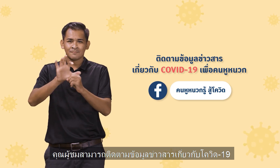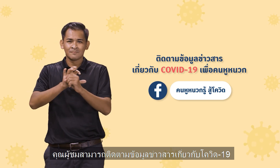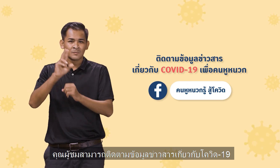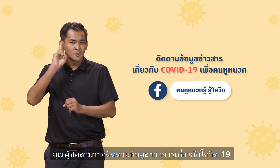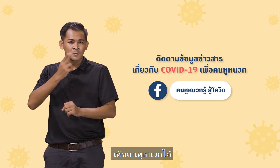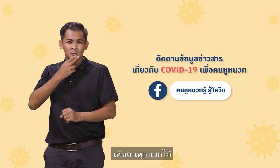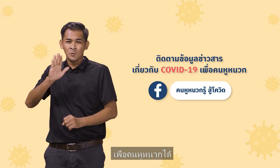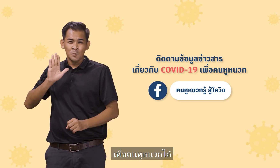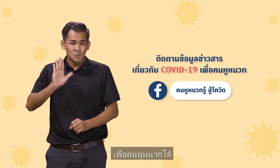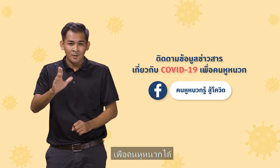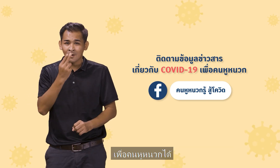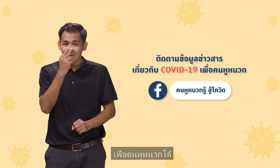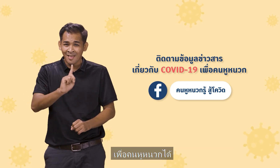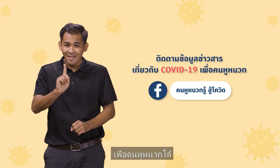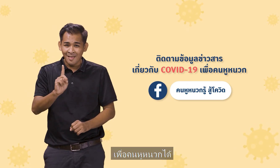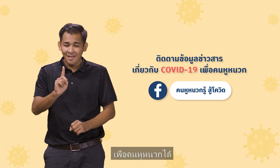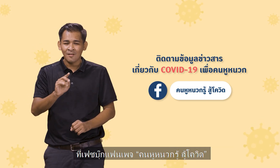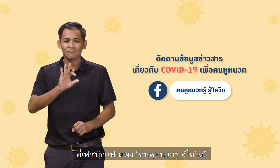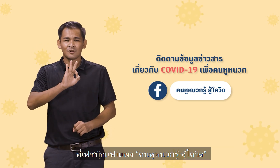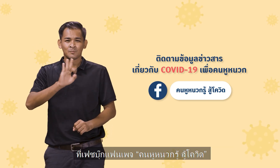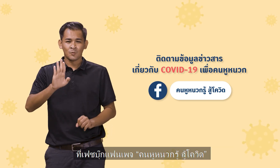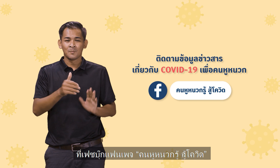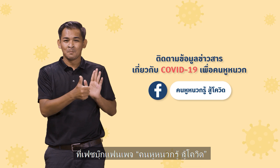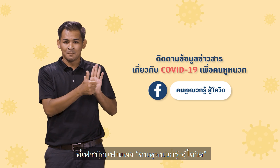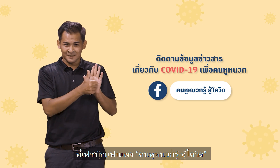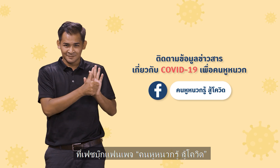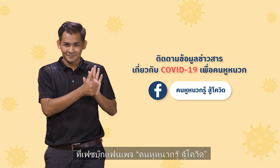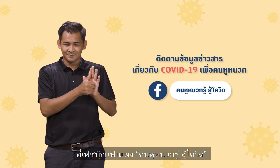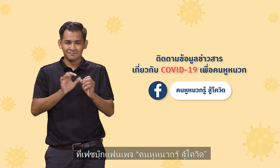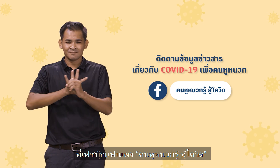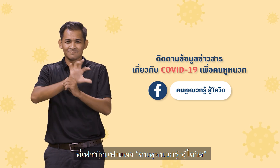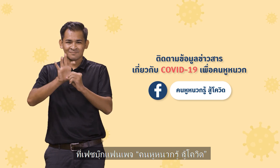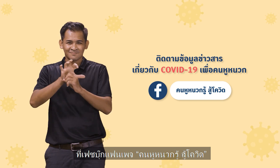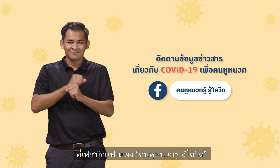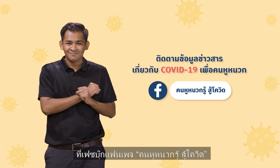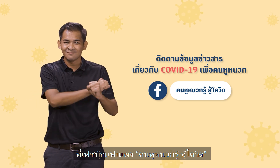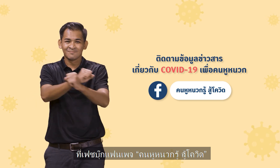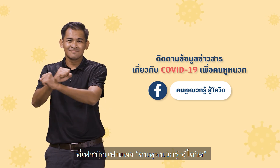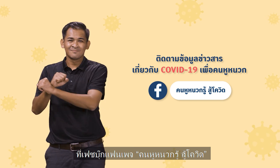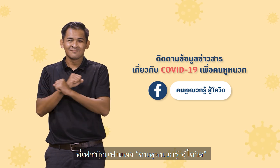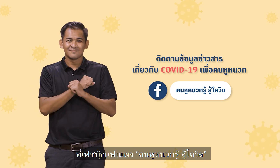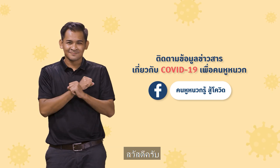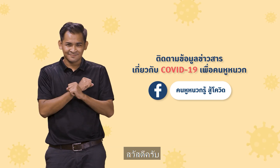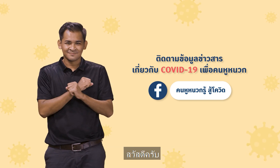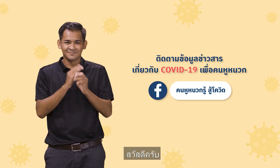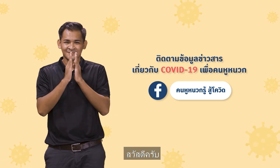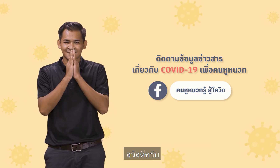-19 เพื่อคนหูหนวกได้ที่ Facebook Fanpage คนหูหนวกรู้สู้โควิดสวัสดีครับ